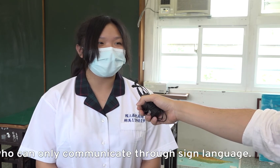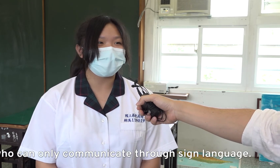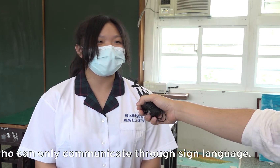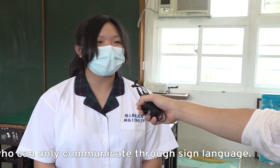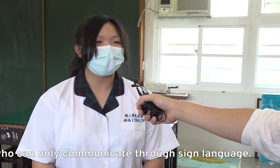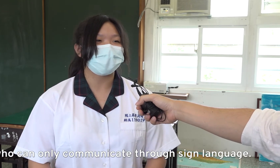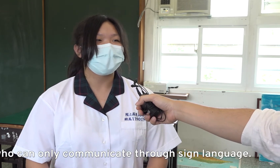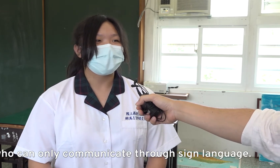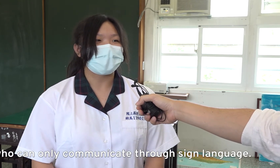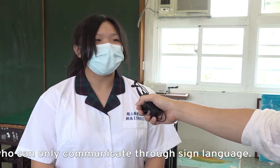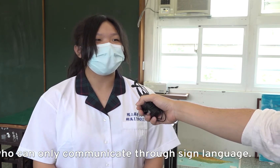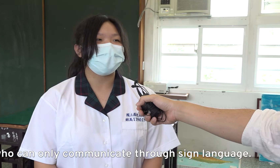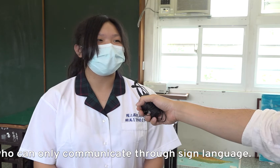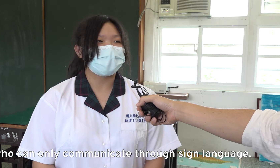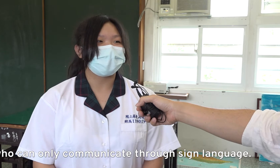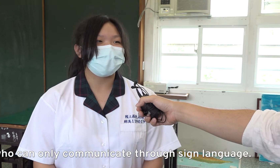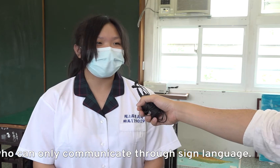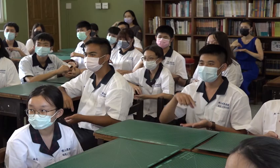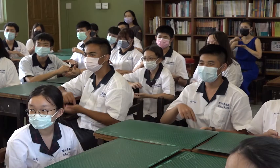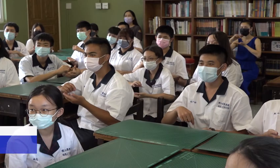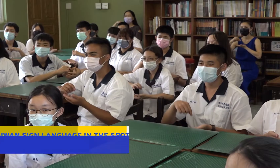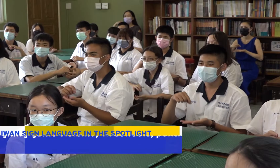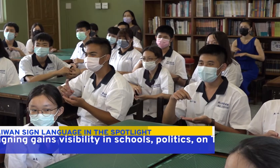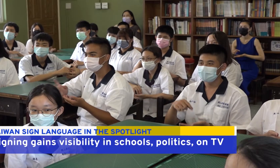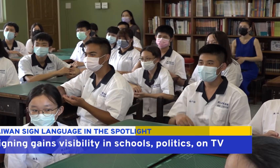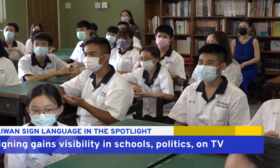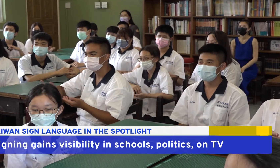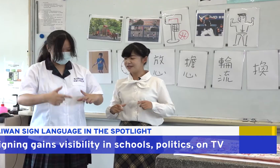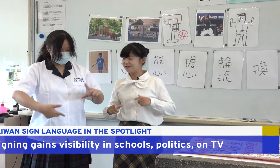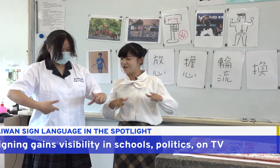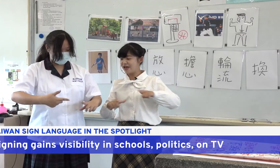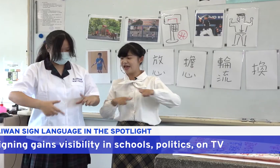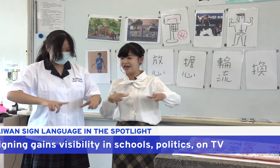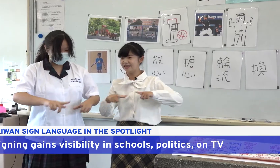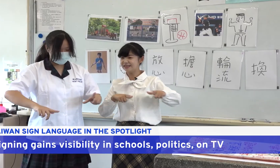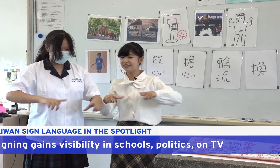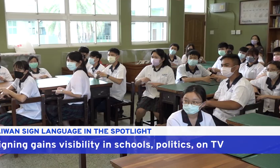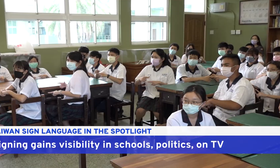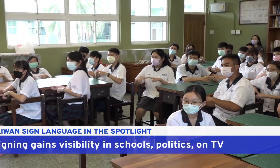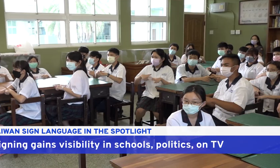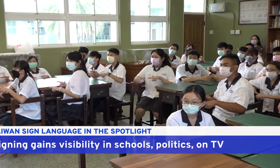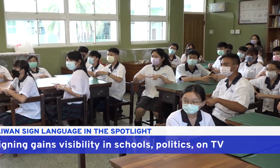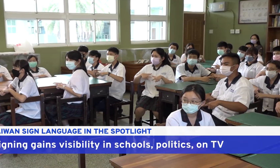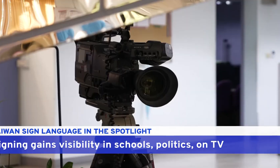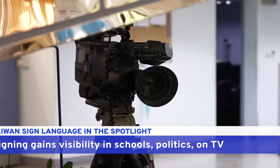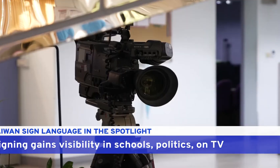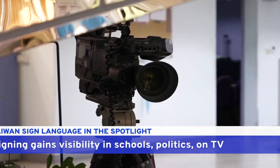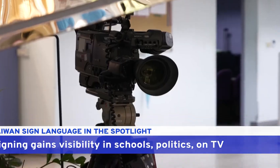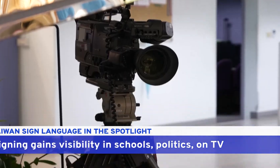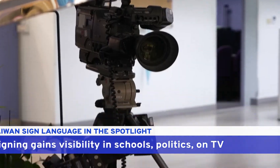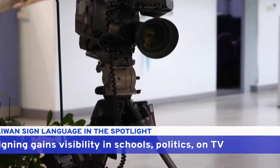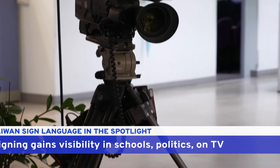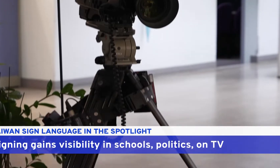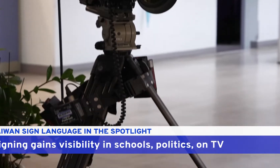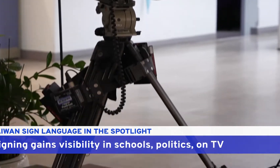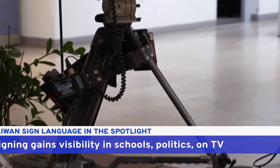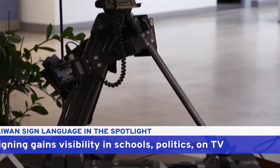人的感觉是什么样子。 Once a language only used by the deaf community, Taiwan Sign Language is growing